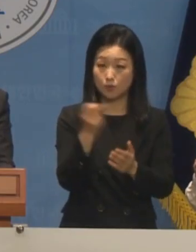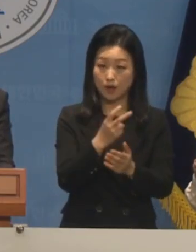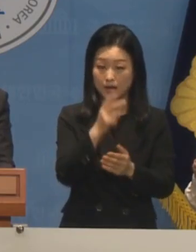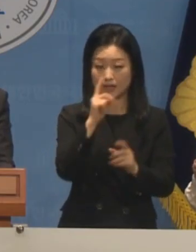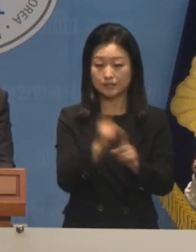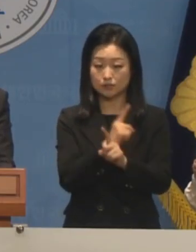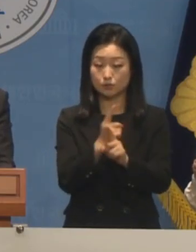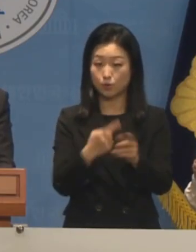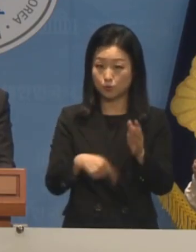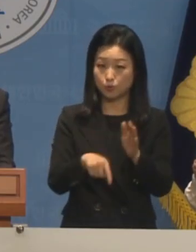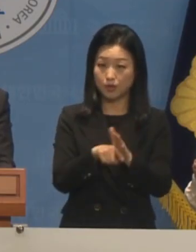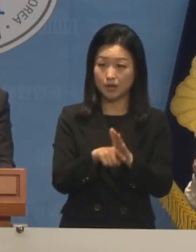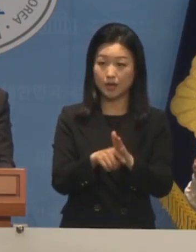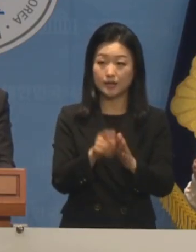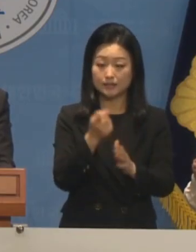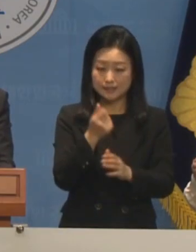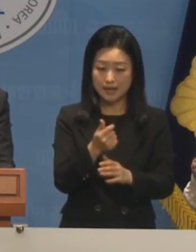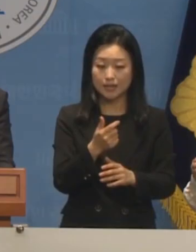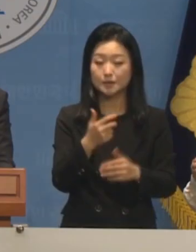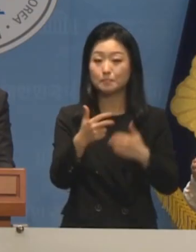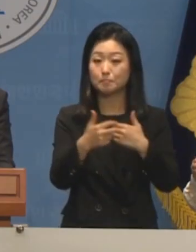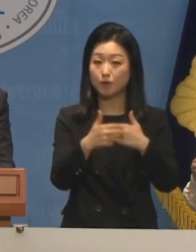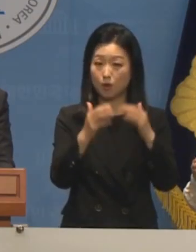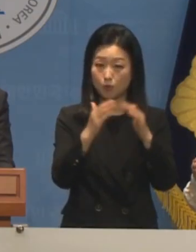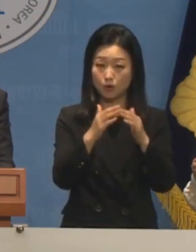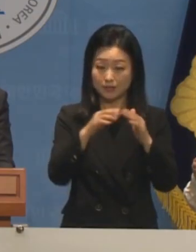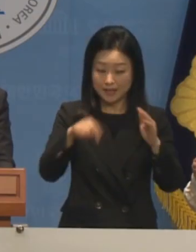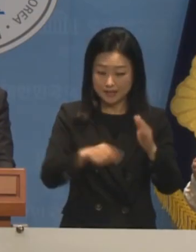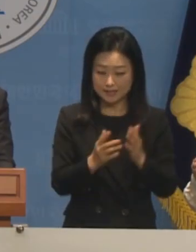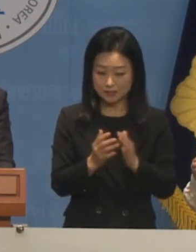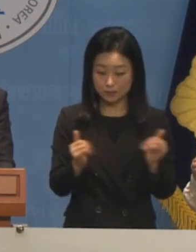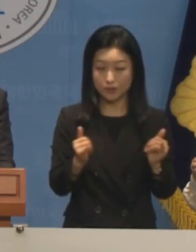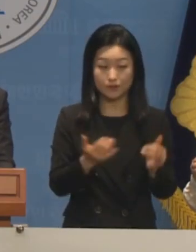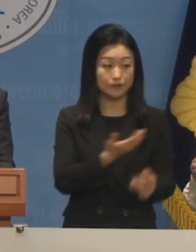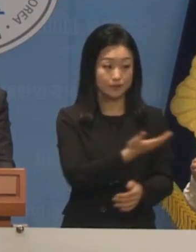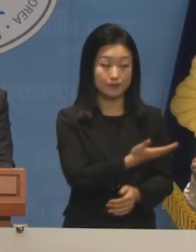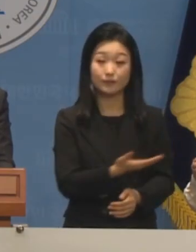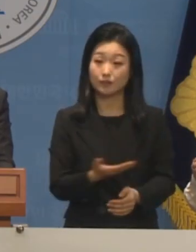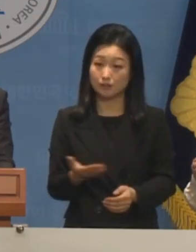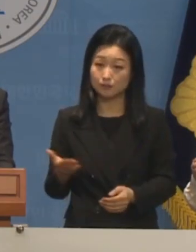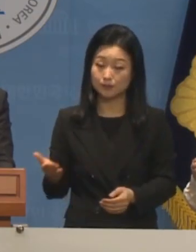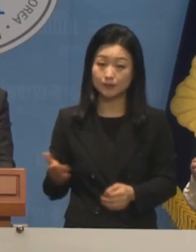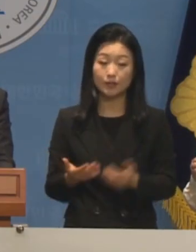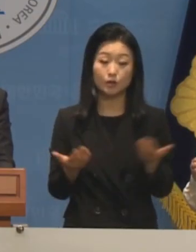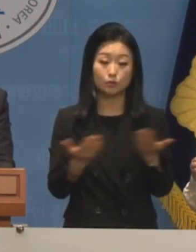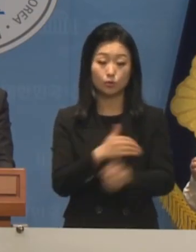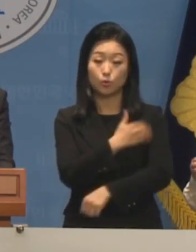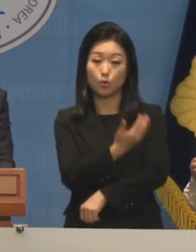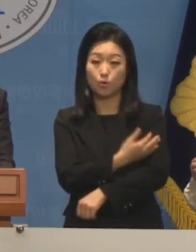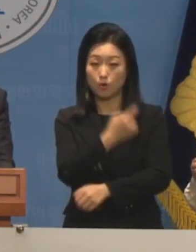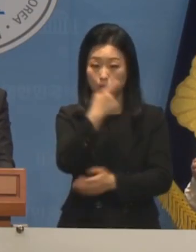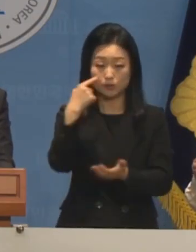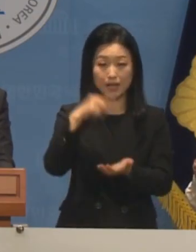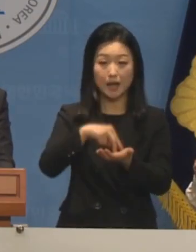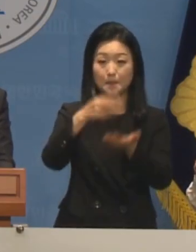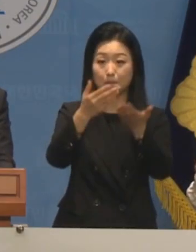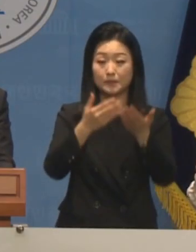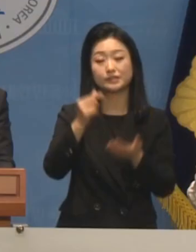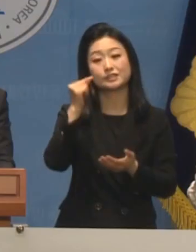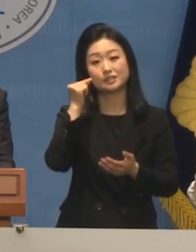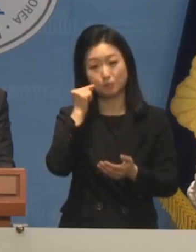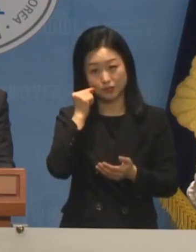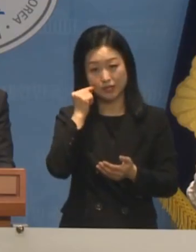일하는 중소 병의원 보건 의료 인력은 여전히 기본적인 노동권을 보장받지 못하는